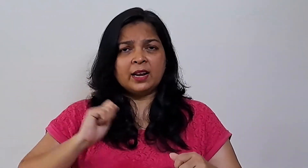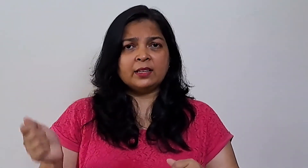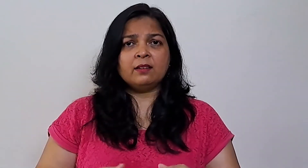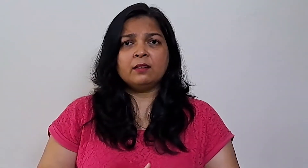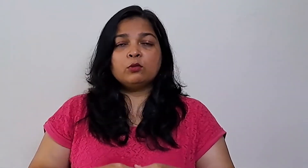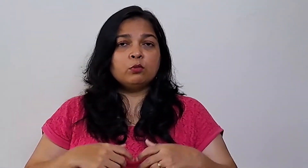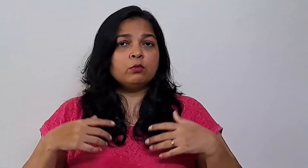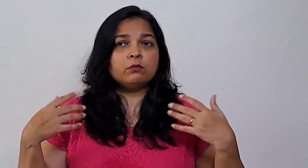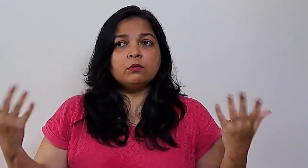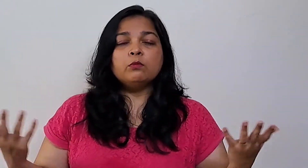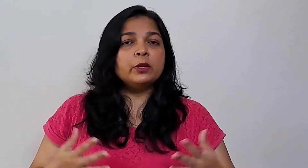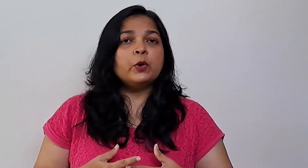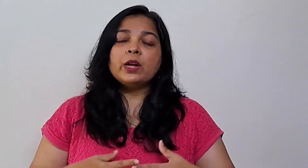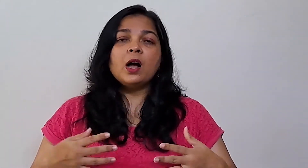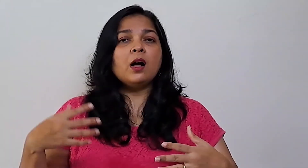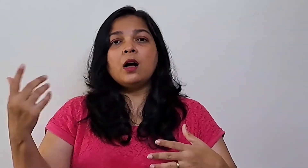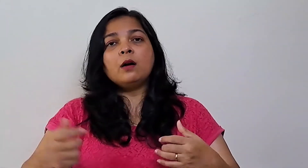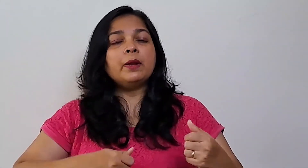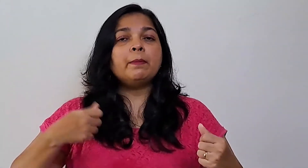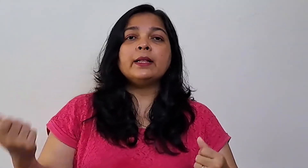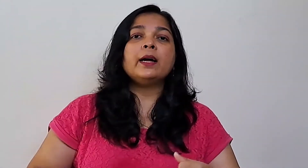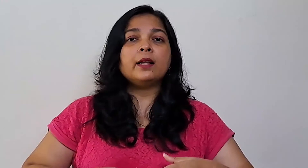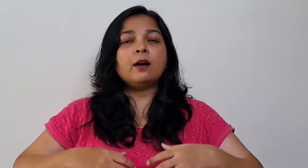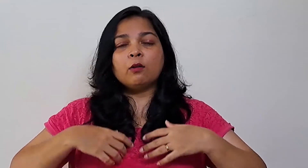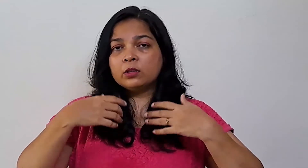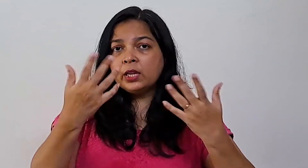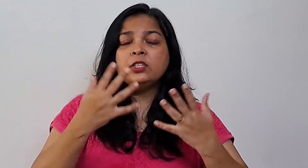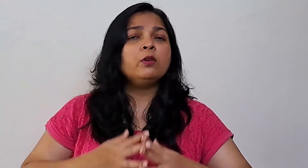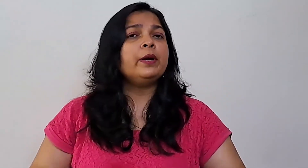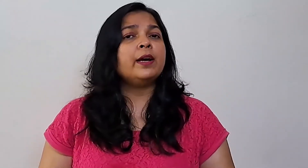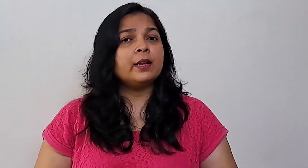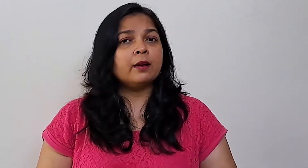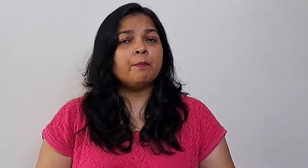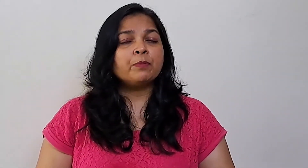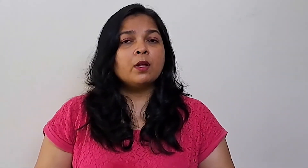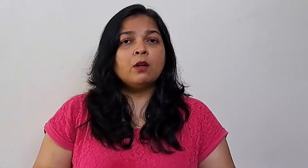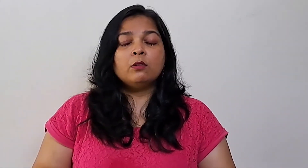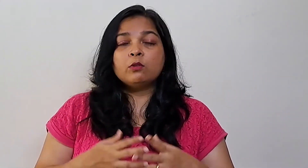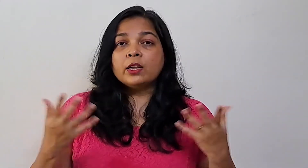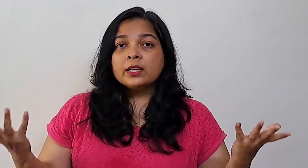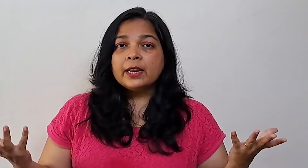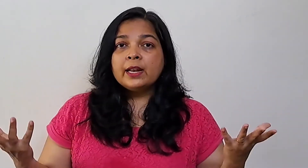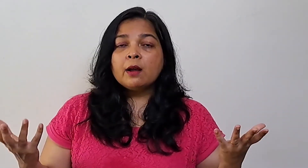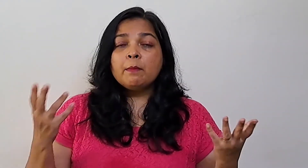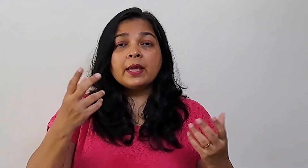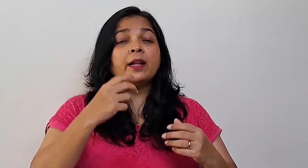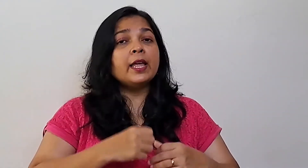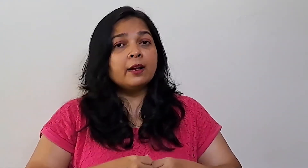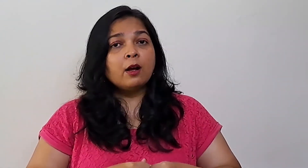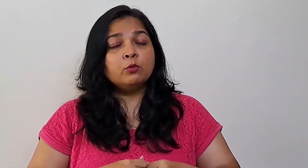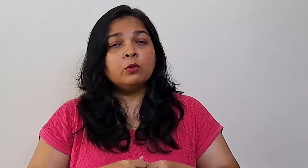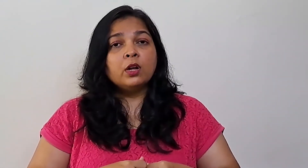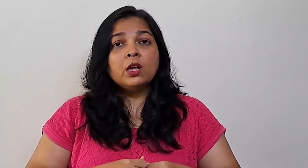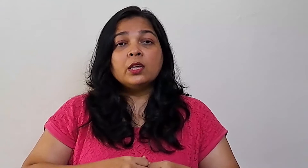के डालिया ही। ते मंत्री ने कहा हाँ असी बन्निया सी ते तीन जनियां नूं ही डालिया सी। ते राजा कहन लगा कि